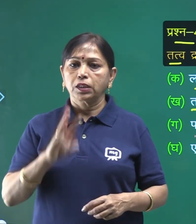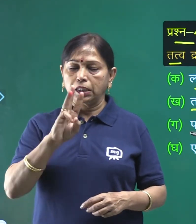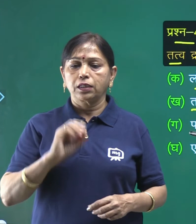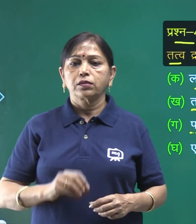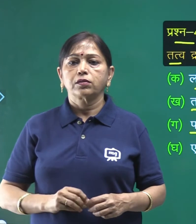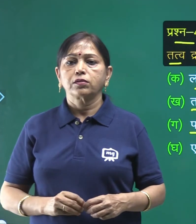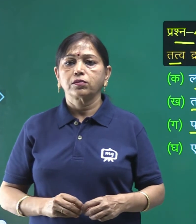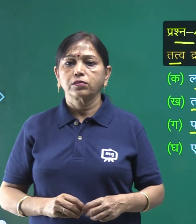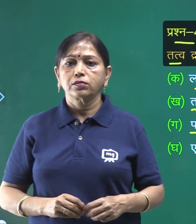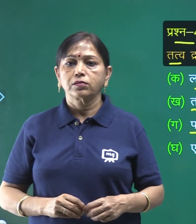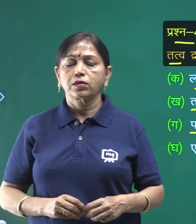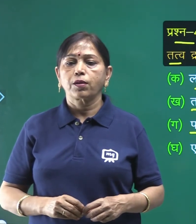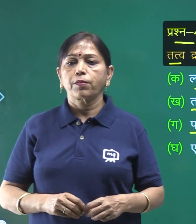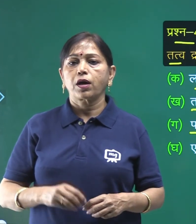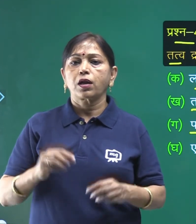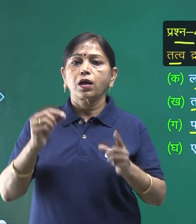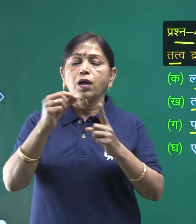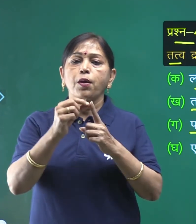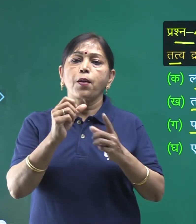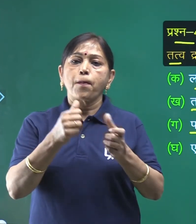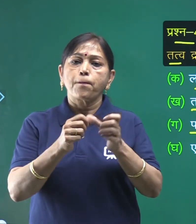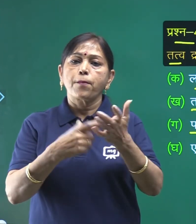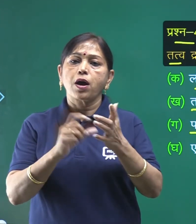3, पारा।